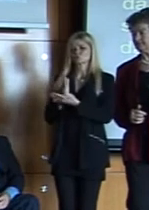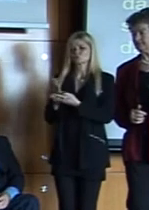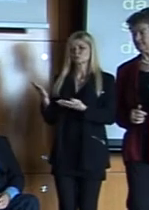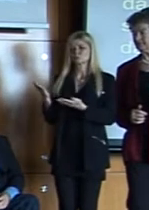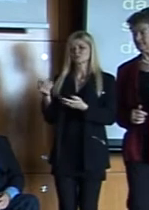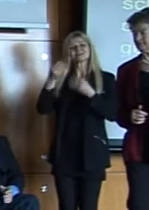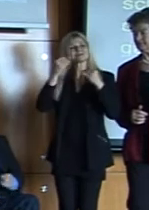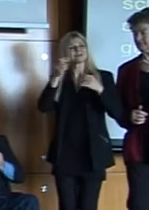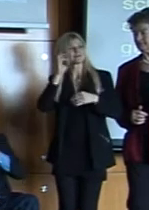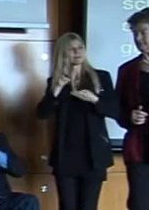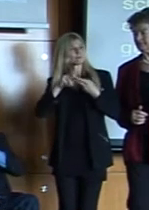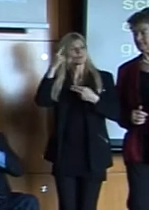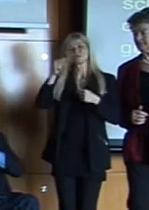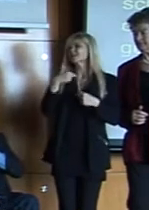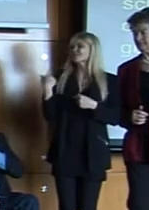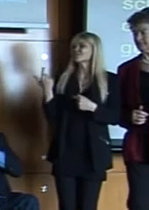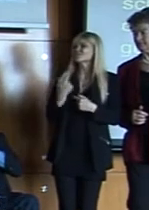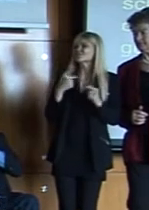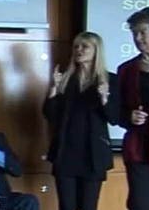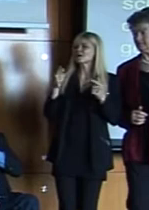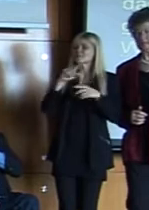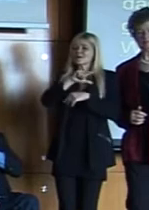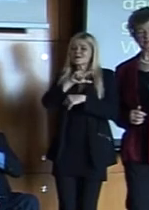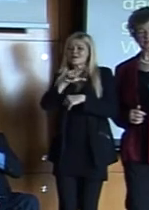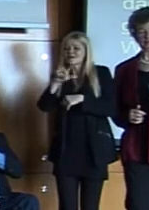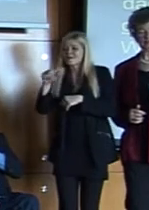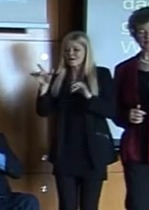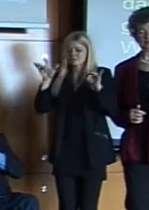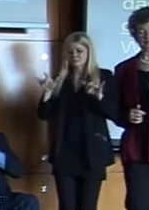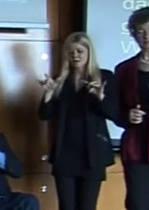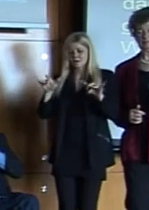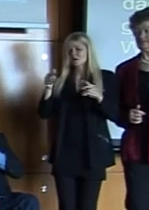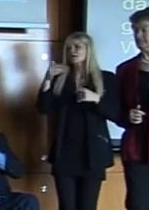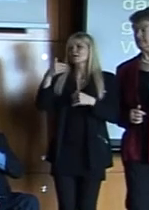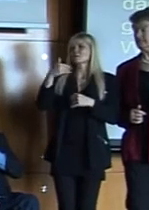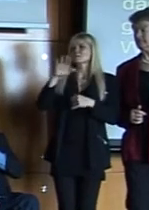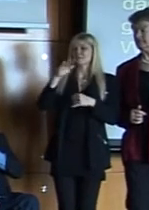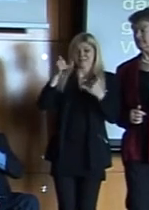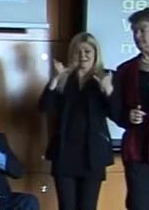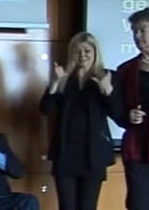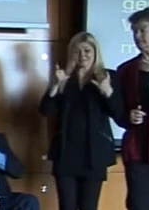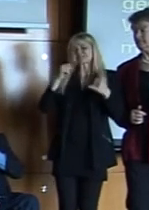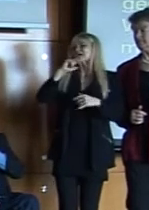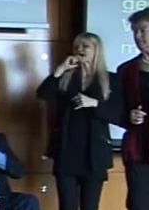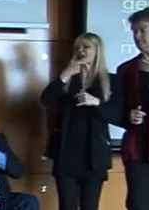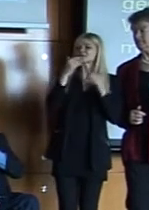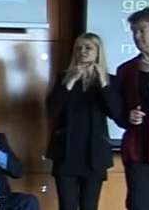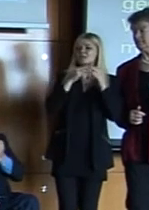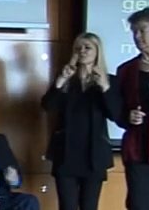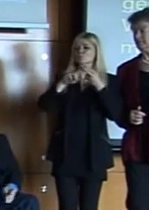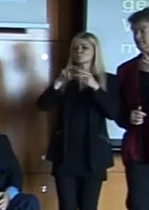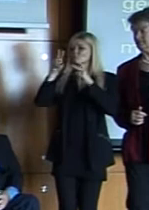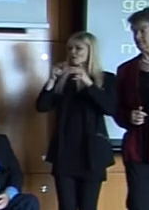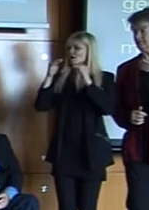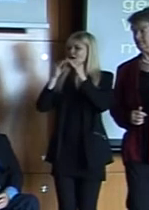einem Land, wo derzeit in Alten- und Pflegeheime nur mehr Personen mit der Pflegestufe 4